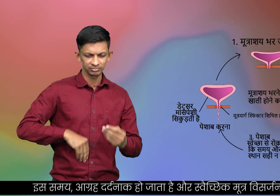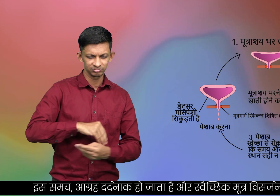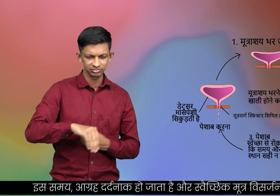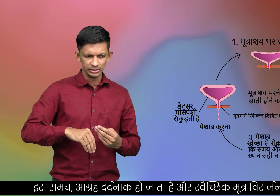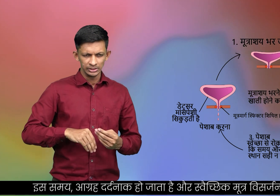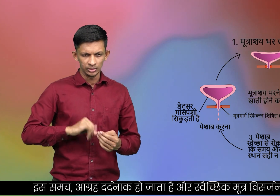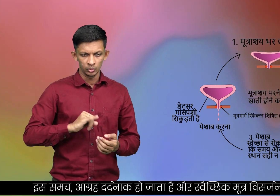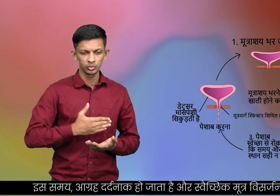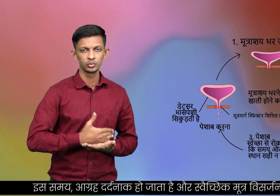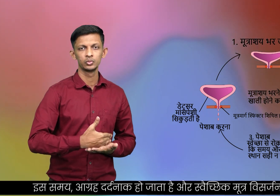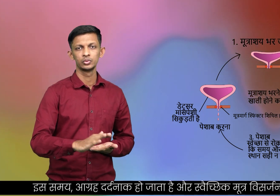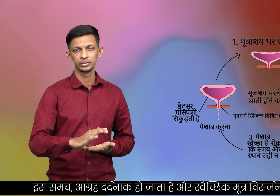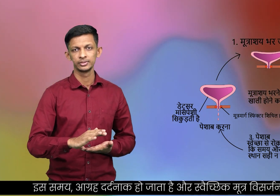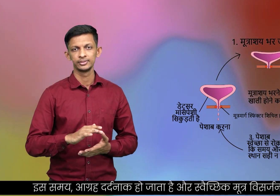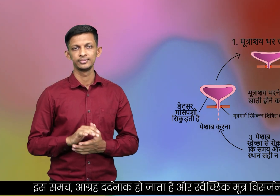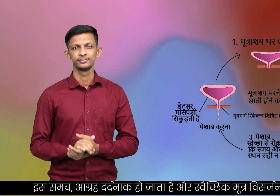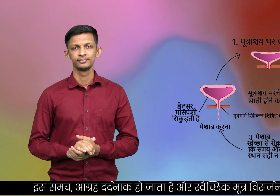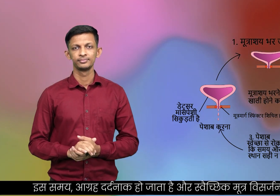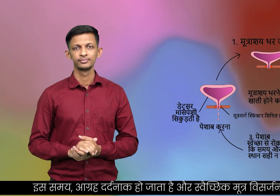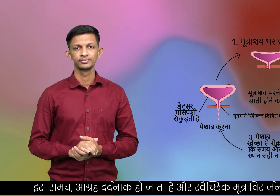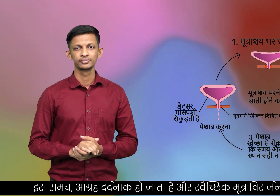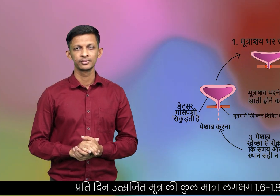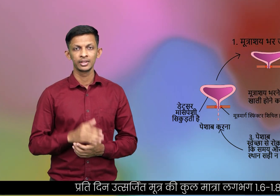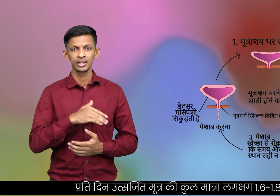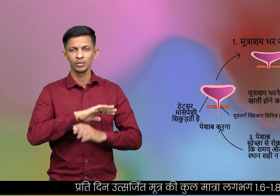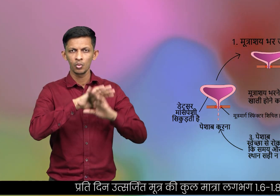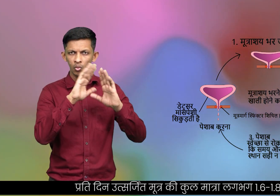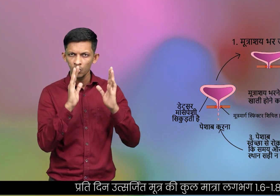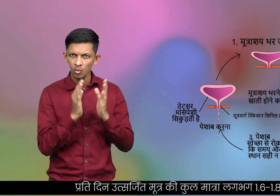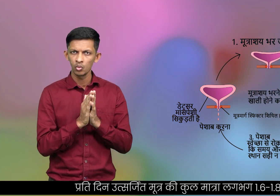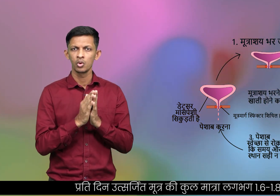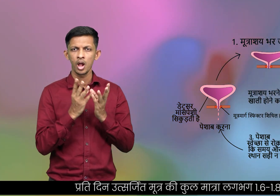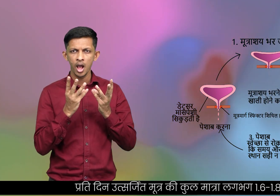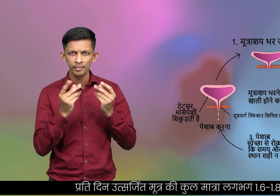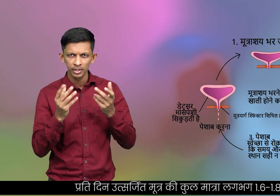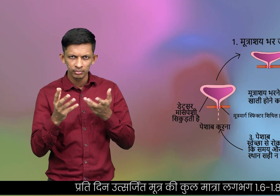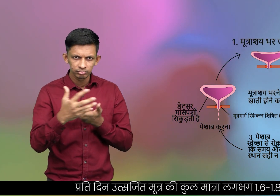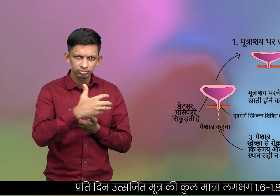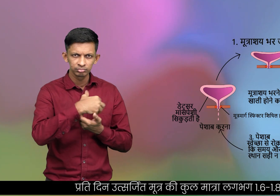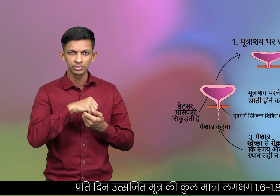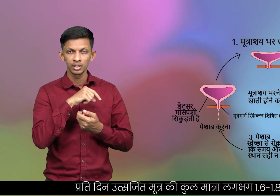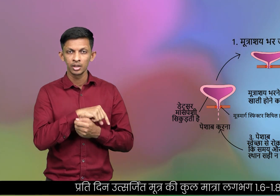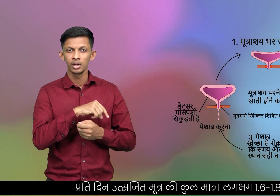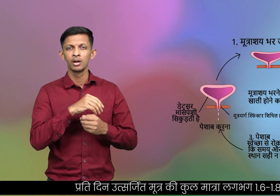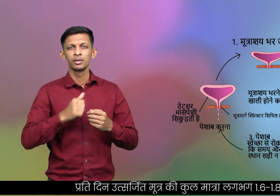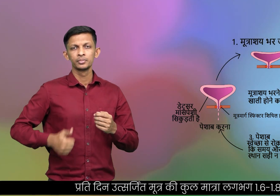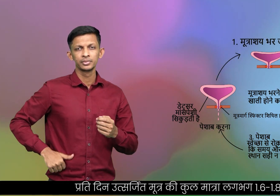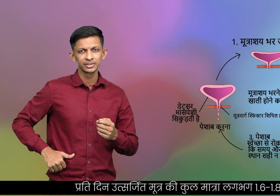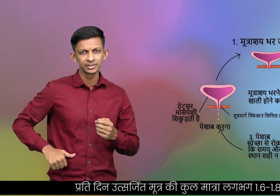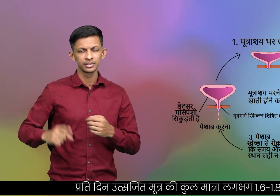की ओर ले जाता है। प्रतिदिन उत्सर्जित मूत्र की